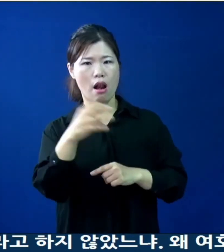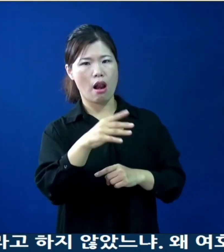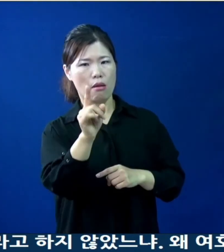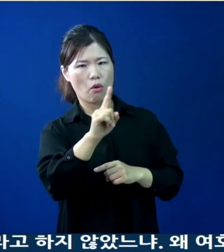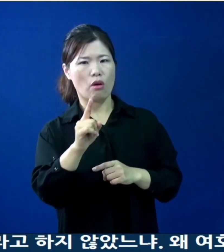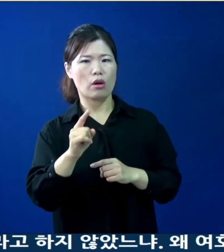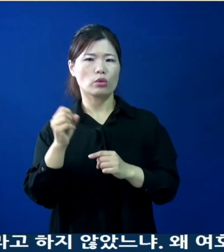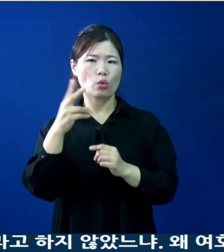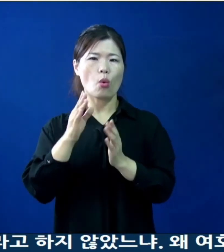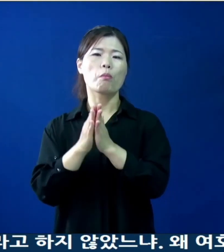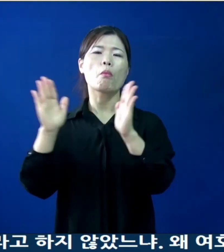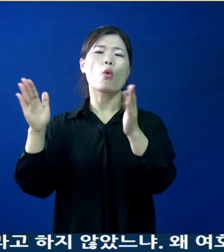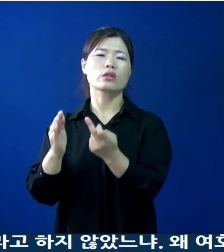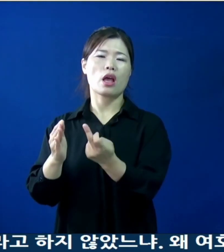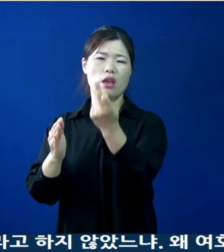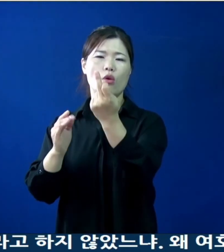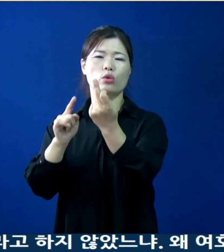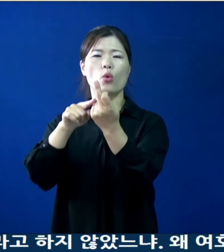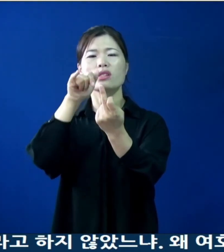옆에 있었을 겁니다.